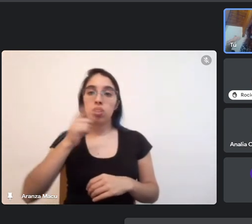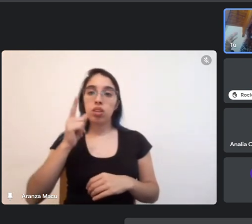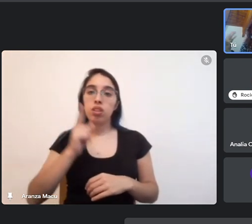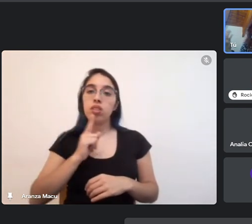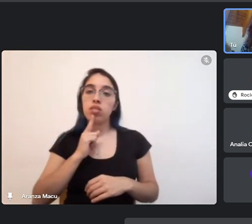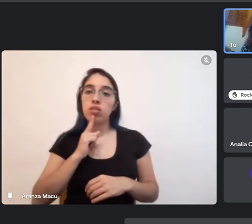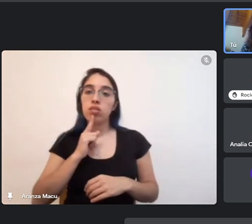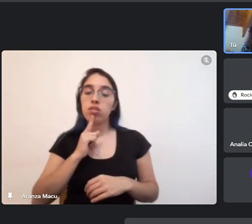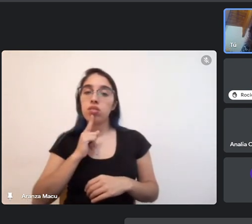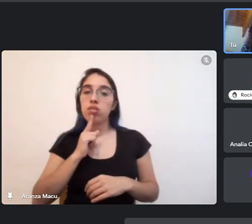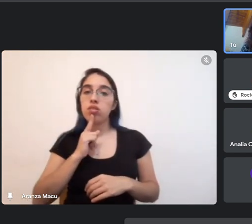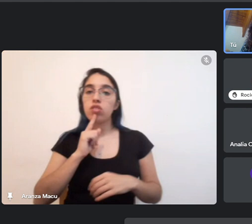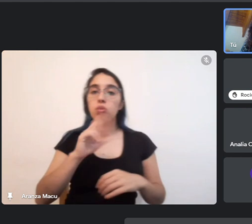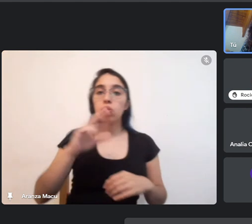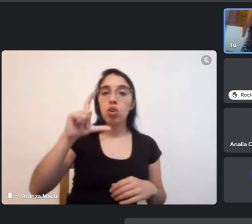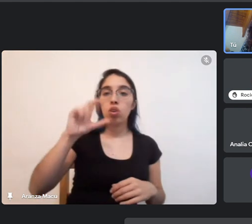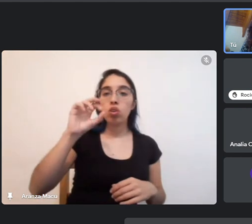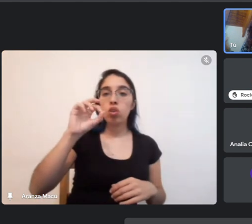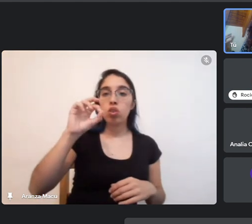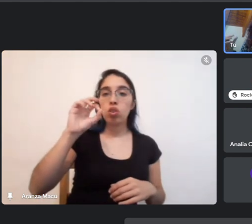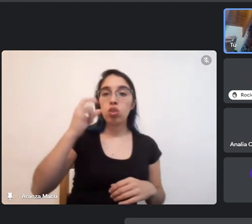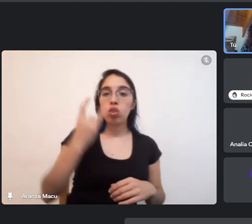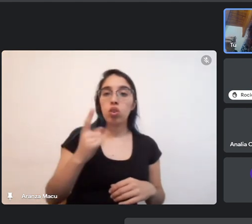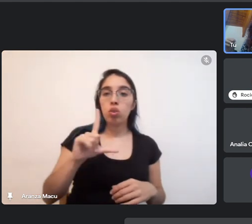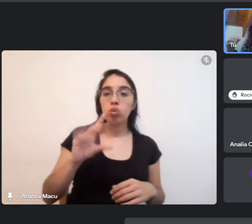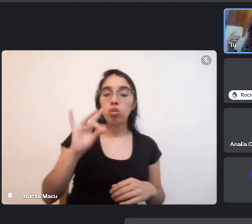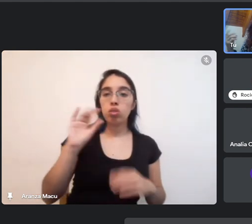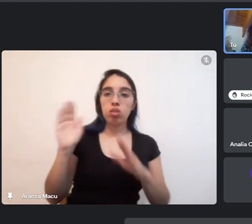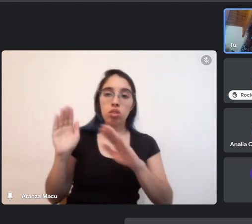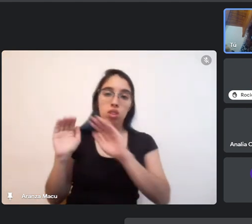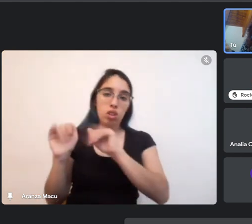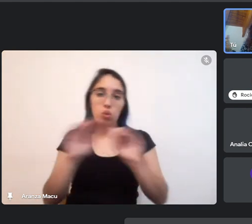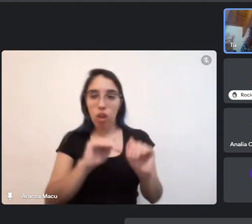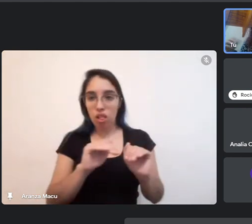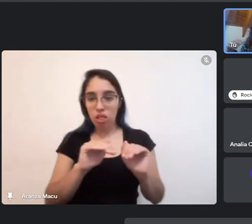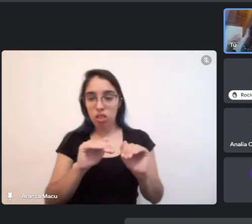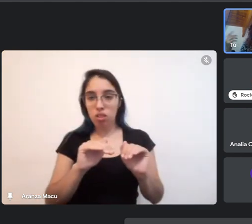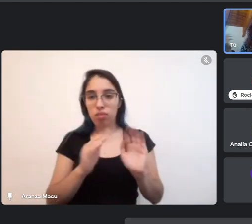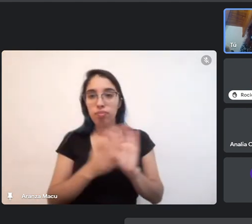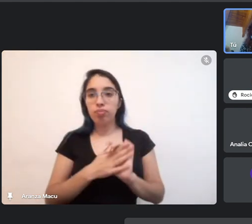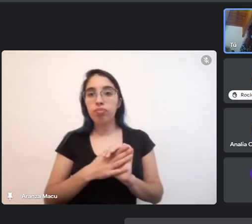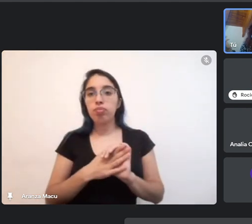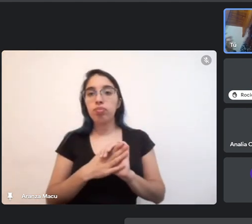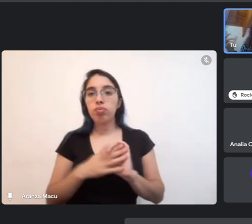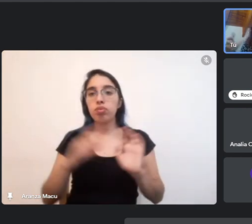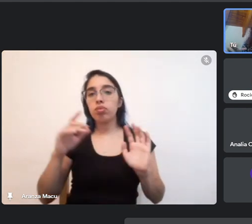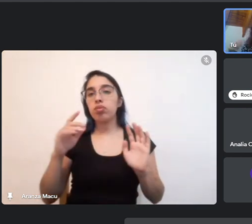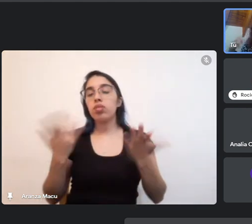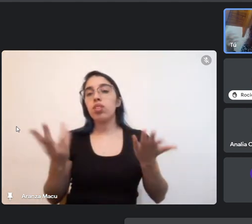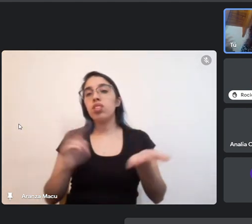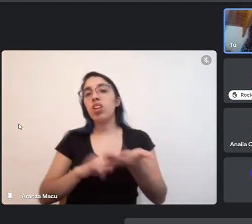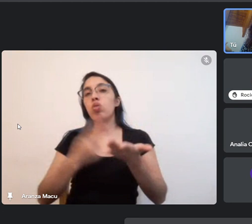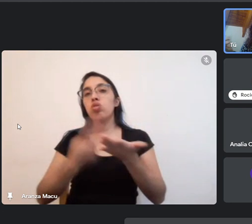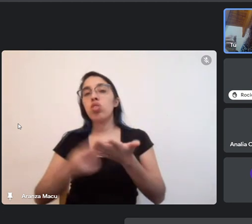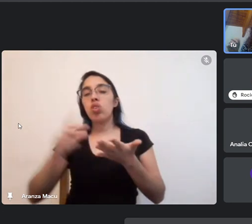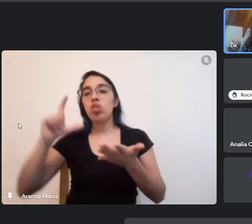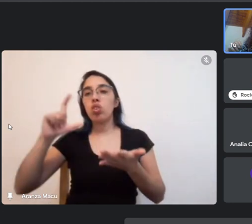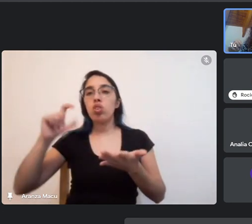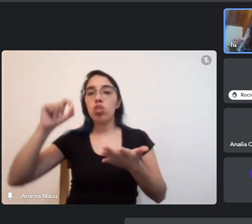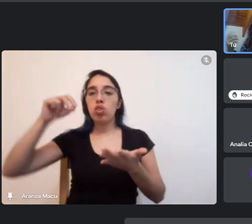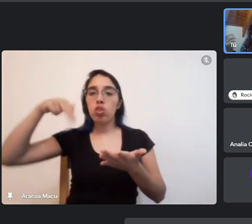en condicional, esa terminación ia, podría ocurrir, podría manifestarse, podría